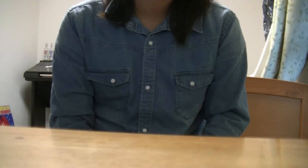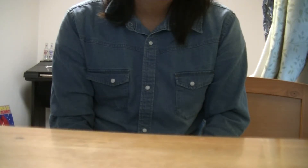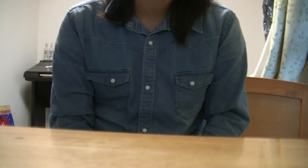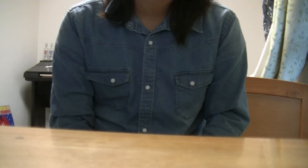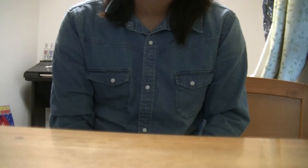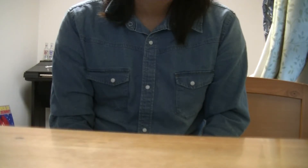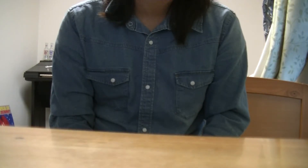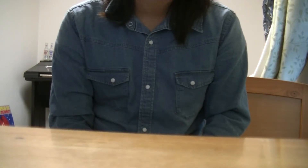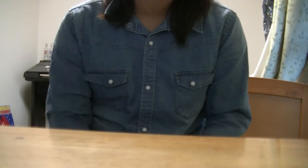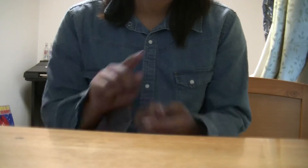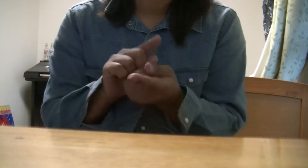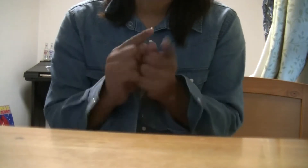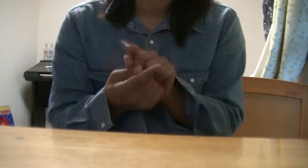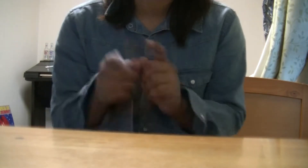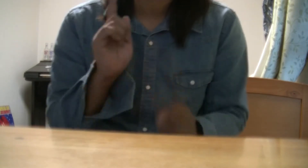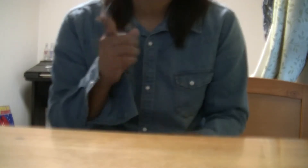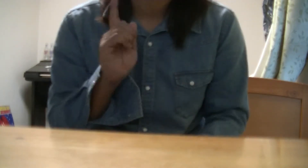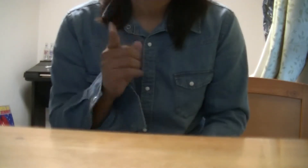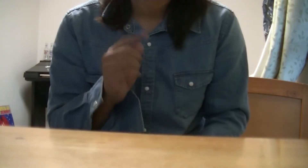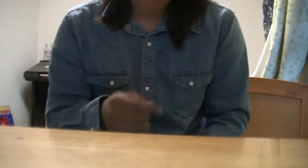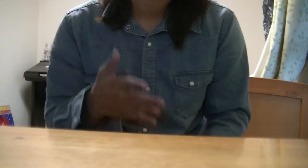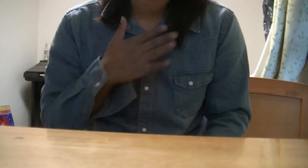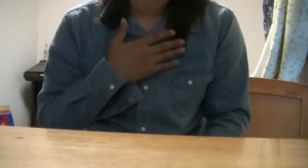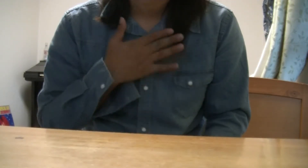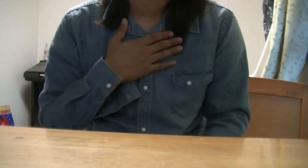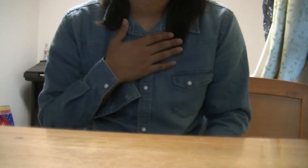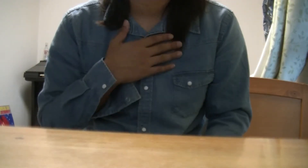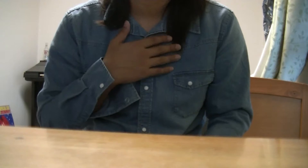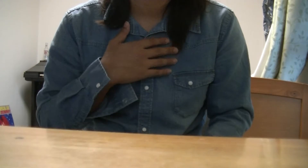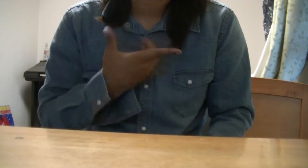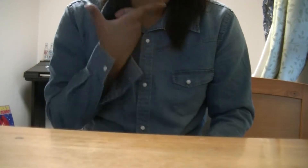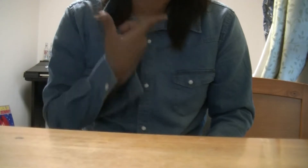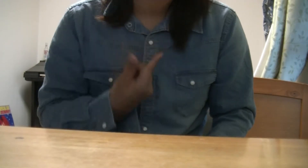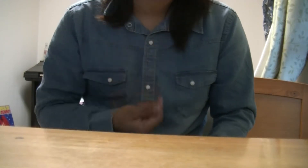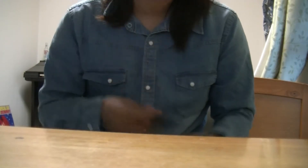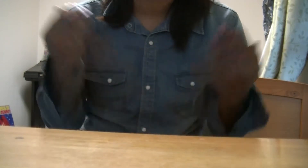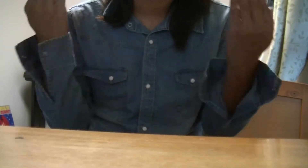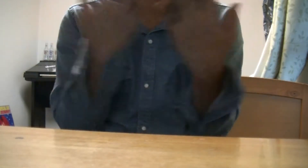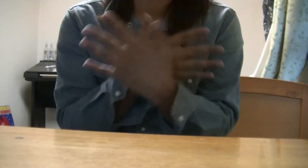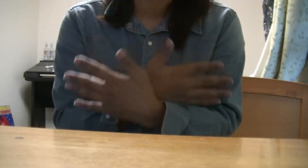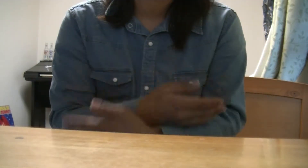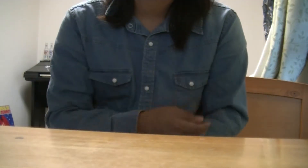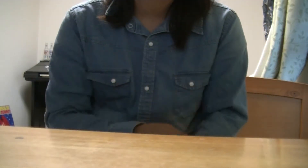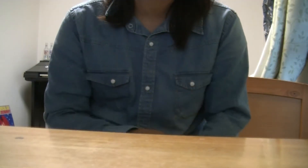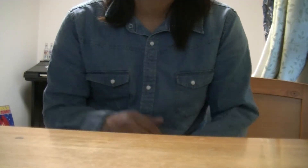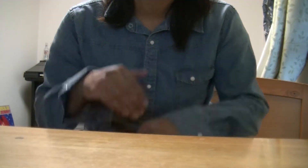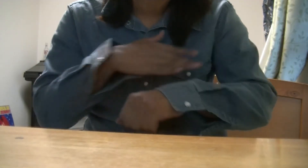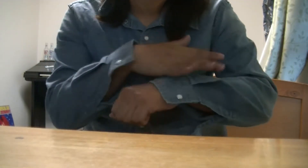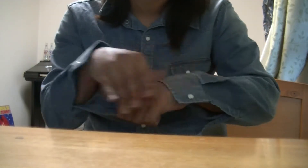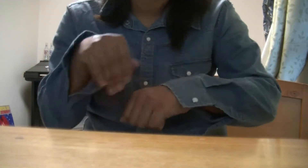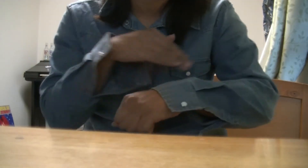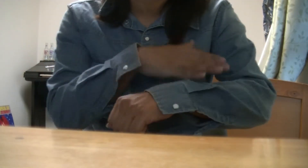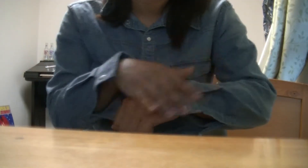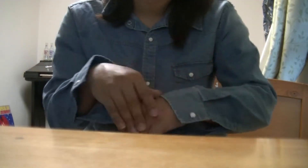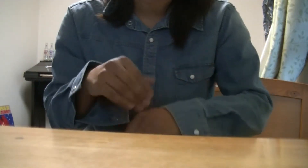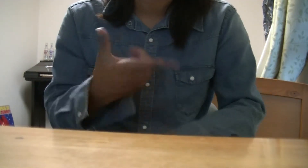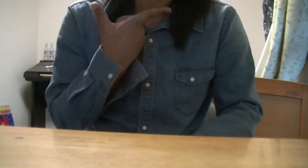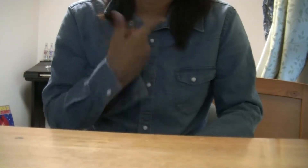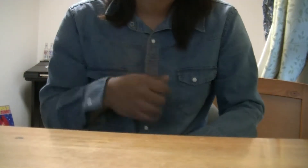反対に言えば、自分が自分を大好きになると愛されようとする努力はいらなくなります